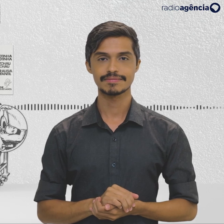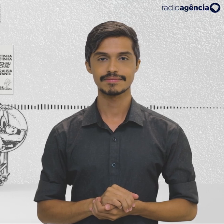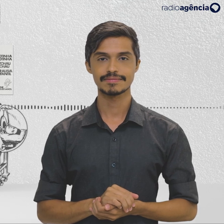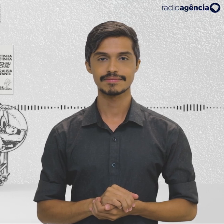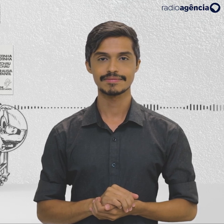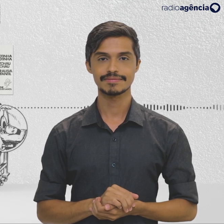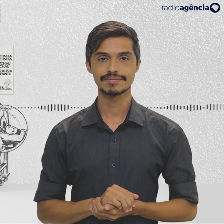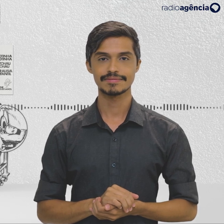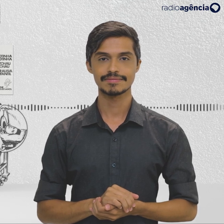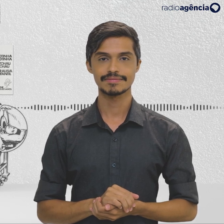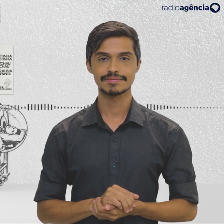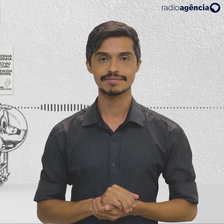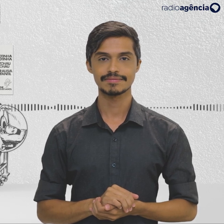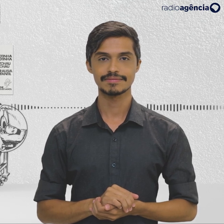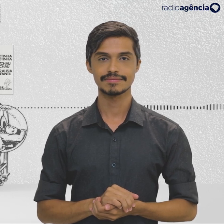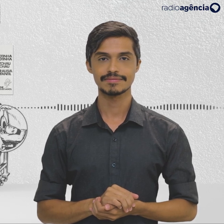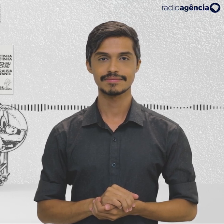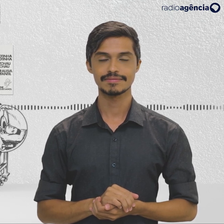C